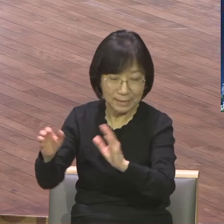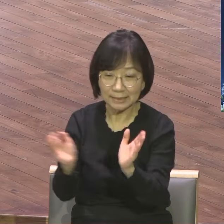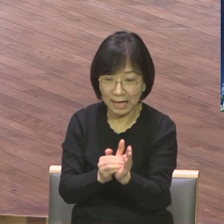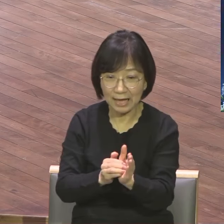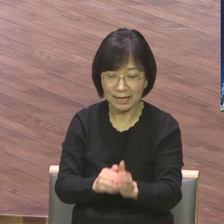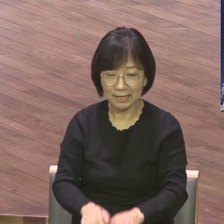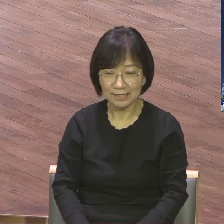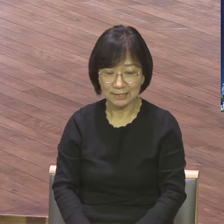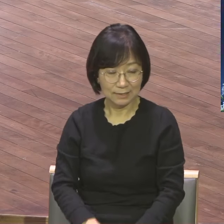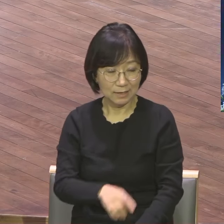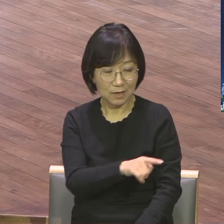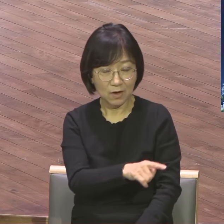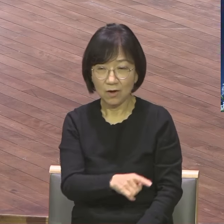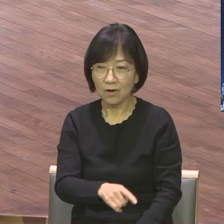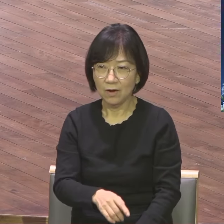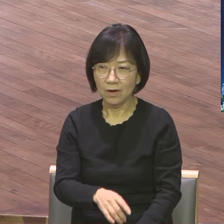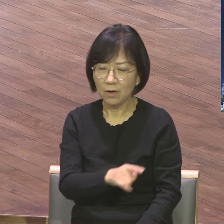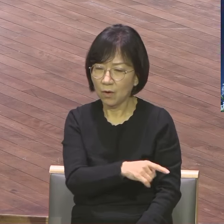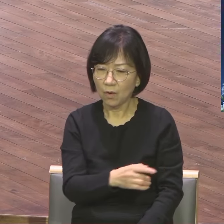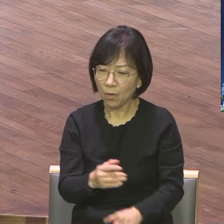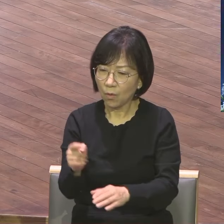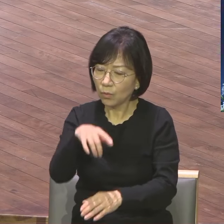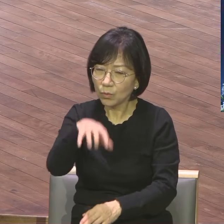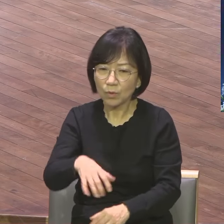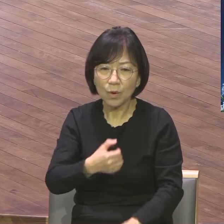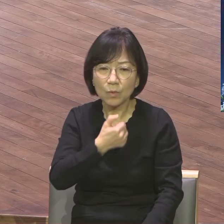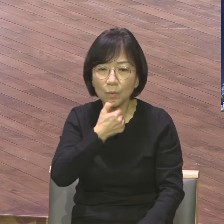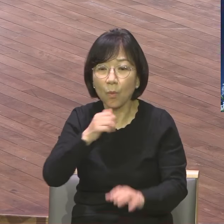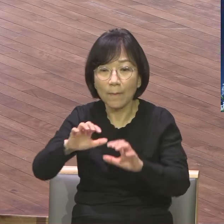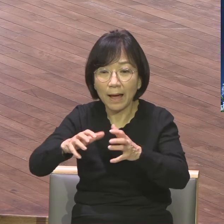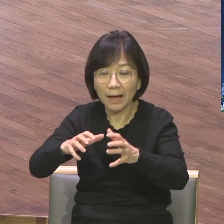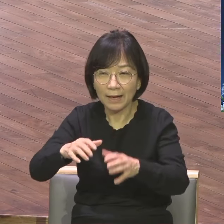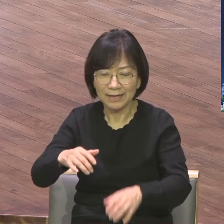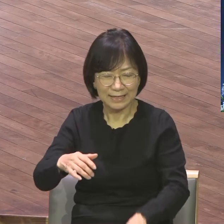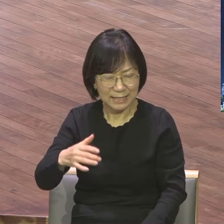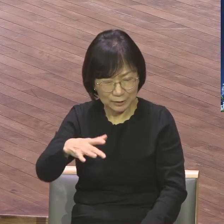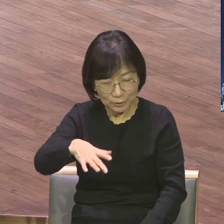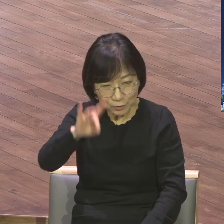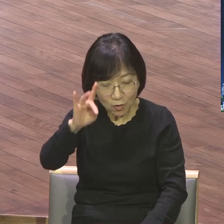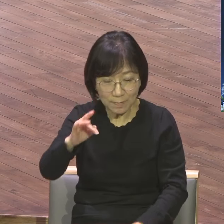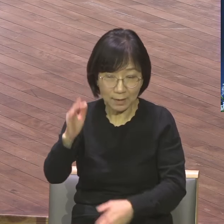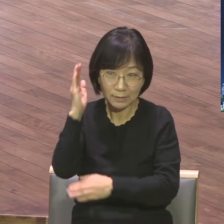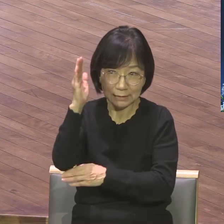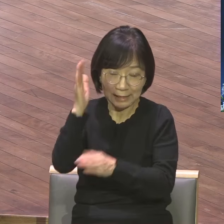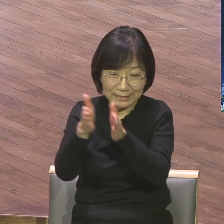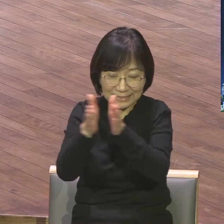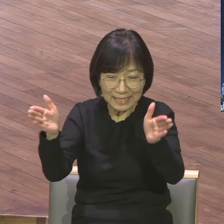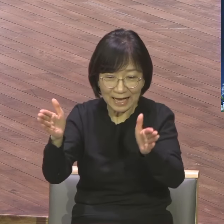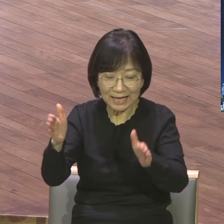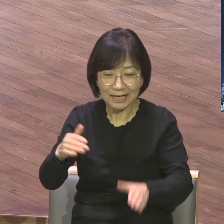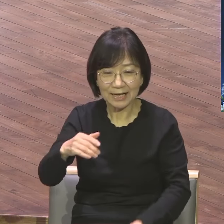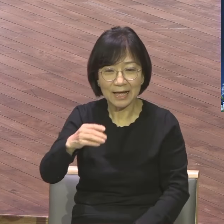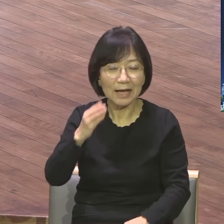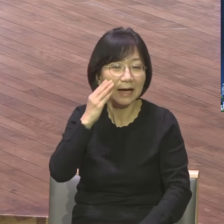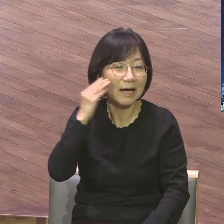AD 61년입니다. 장소는 로마예요. 아니, 감난산에서 시작된 이